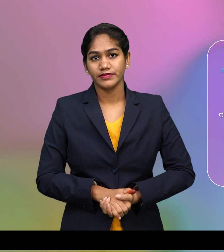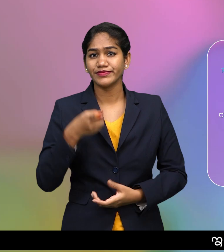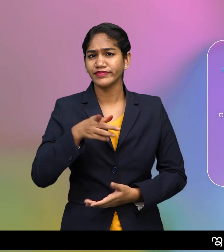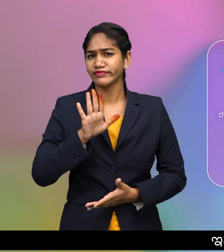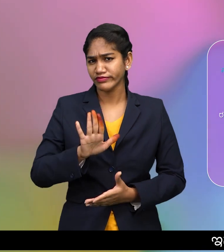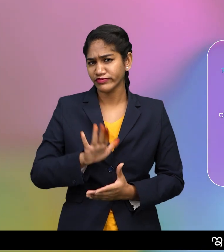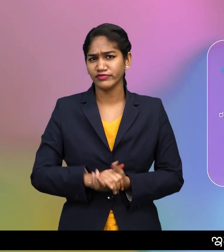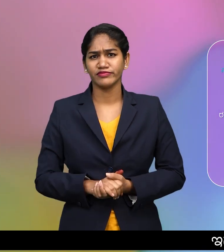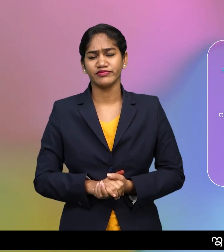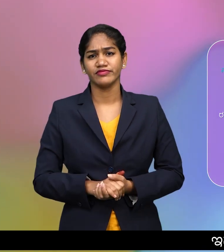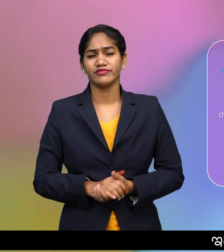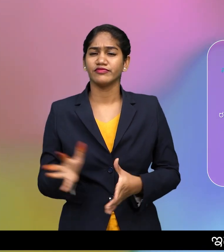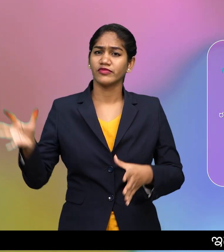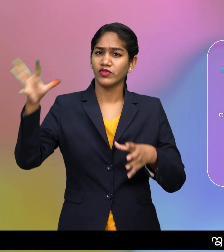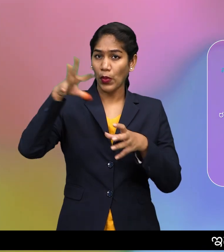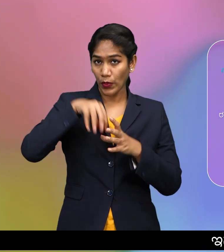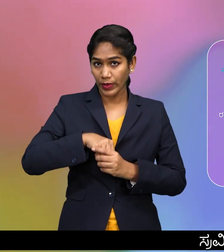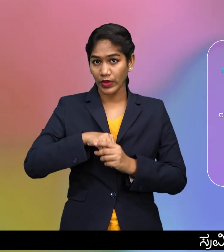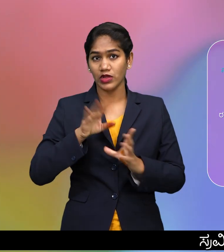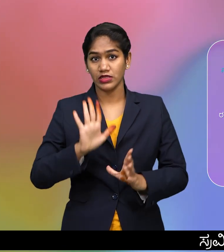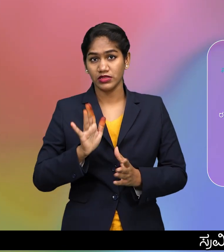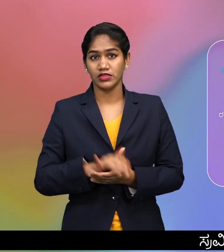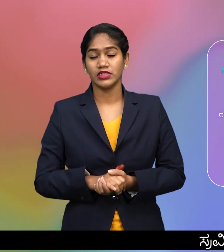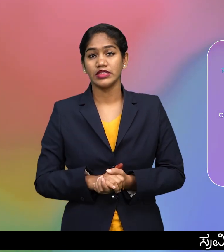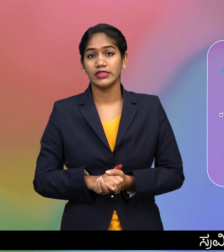ಇದು ಕಿಣ್ವಗಳ ಸುವಿಸುರುವಿಕೆ ಮತ್ತು